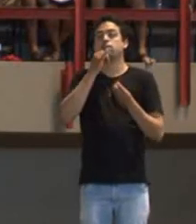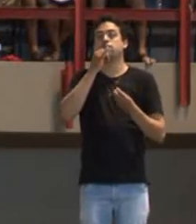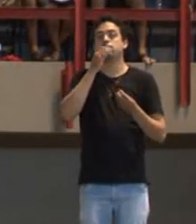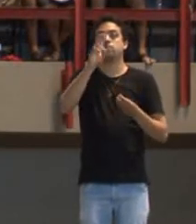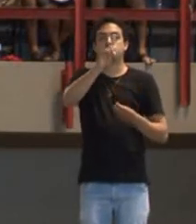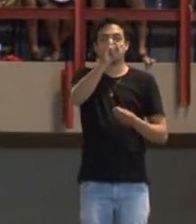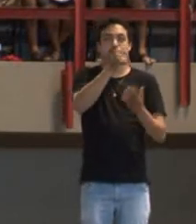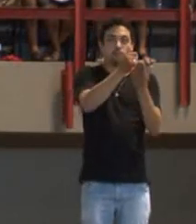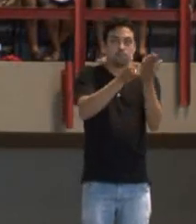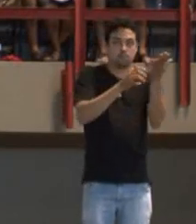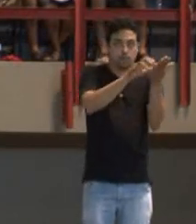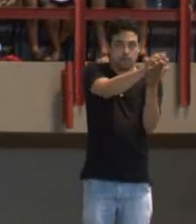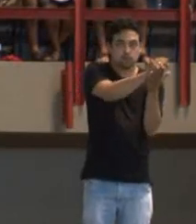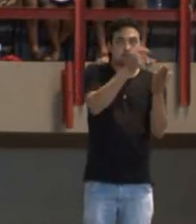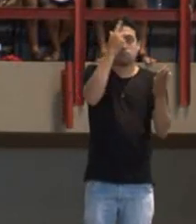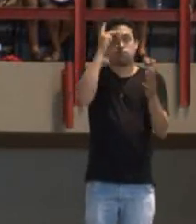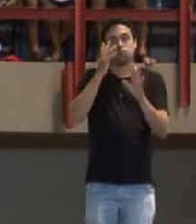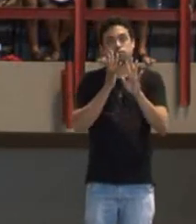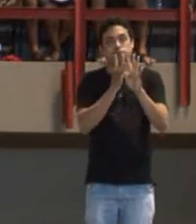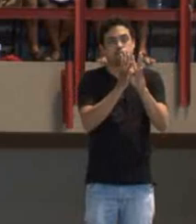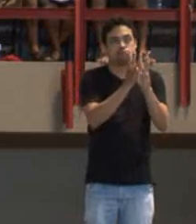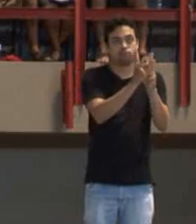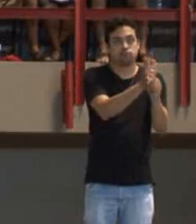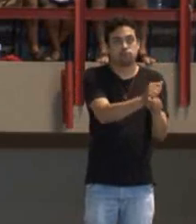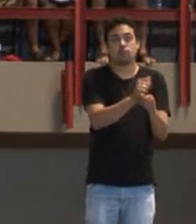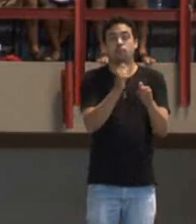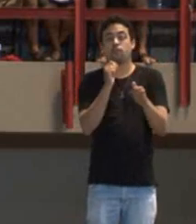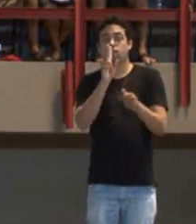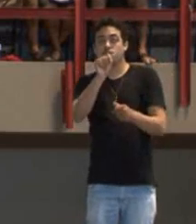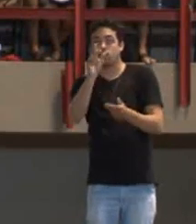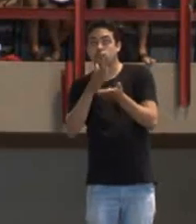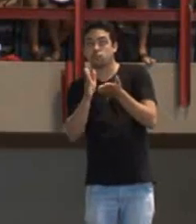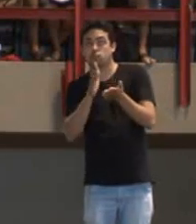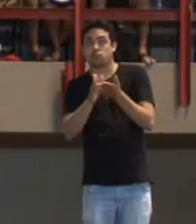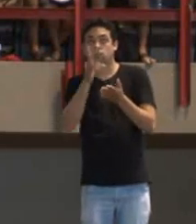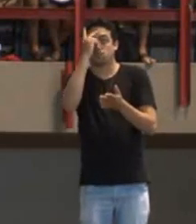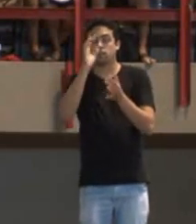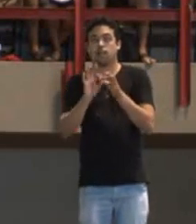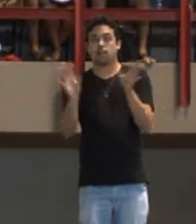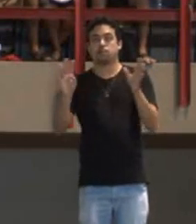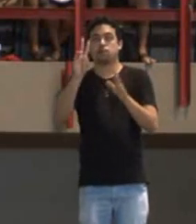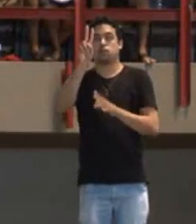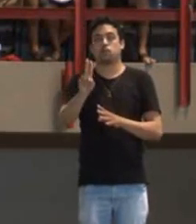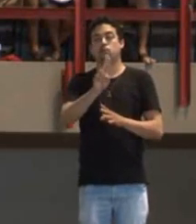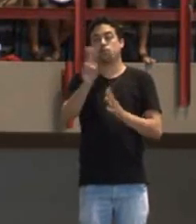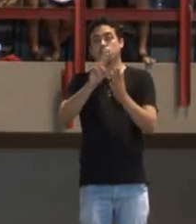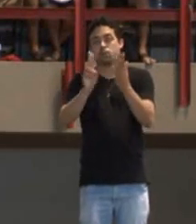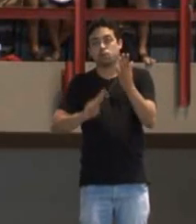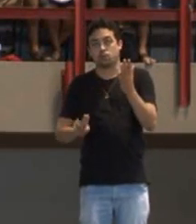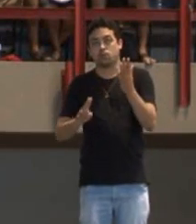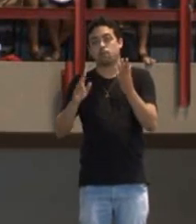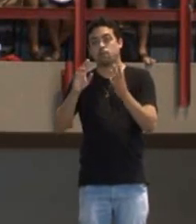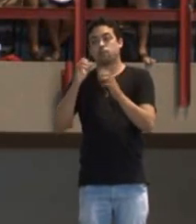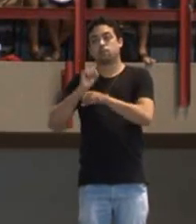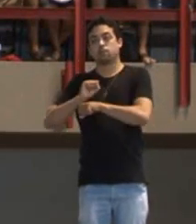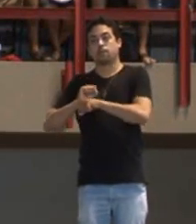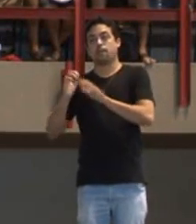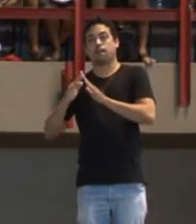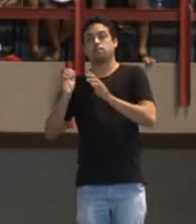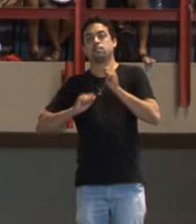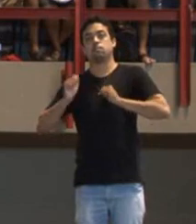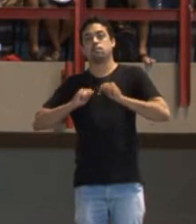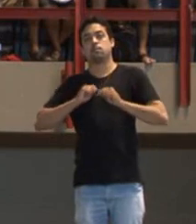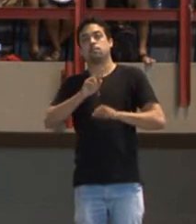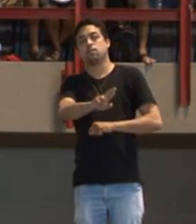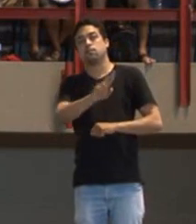da matrícula, as pessoas vão, se sobrar vaga, a universidade libera uma lista, aí os classificados estão em casa ansiosos,